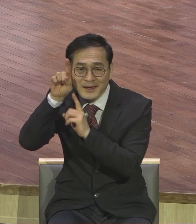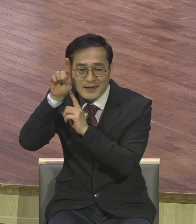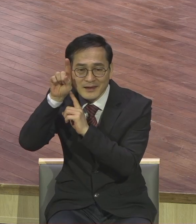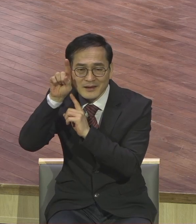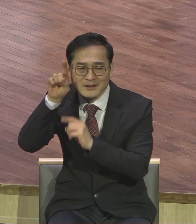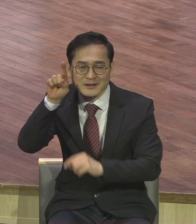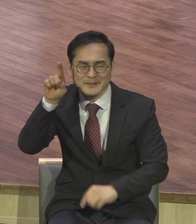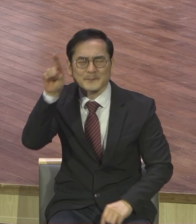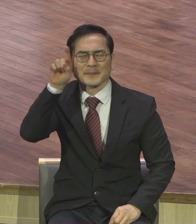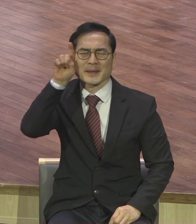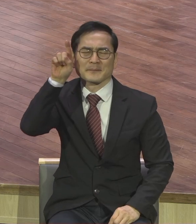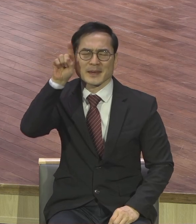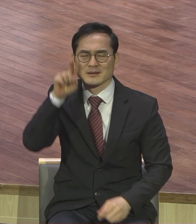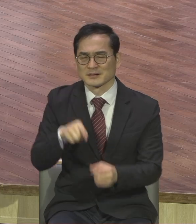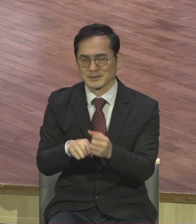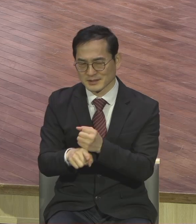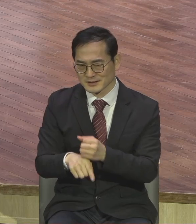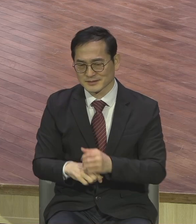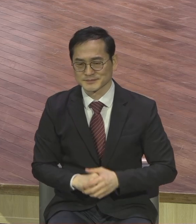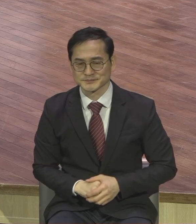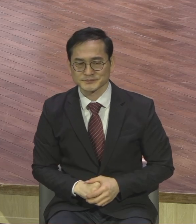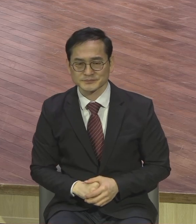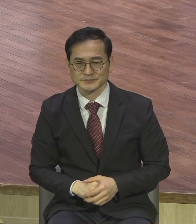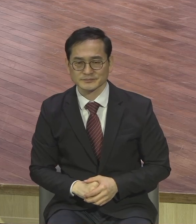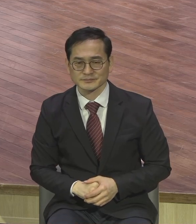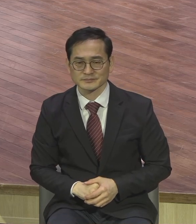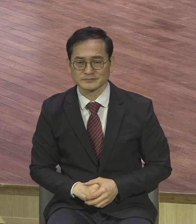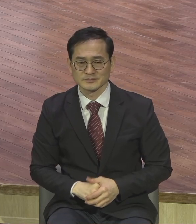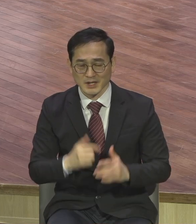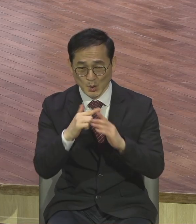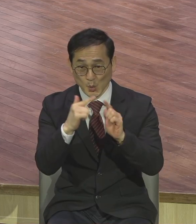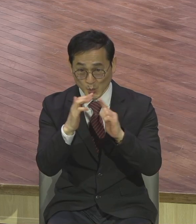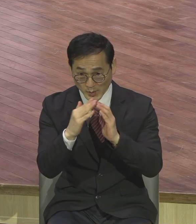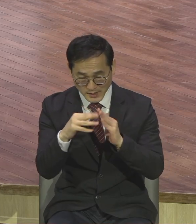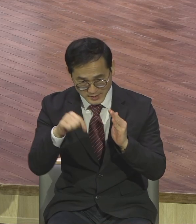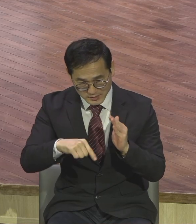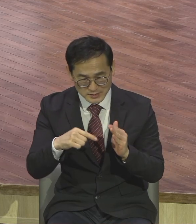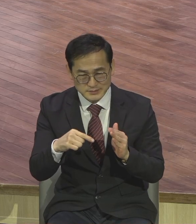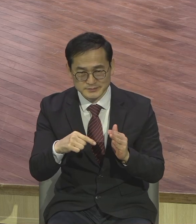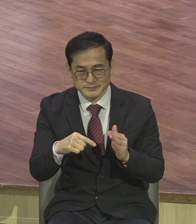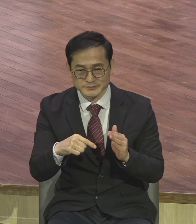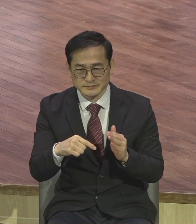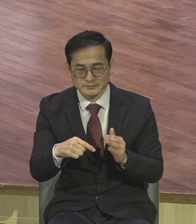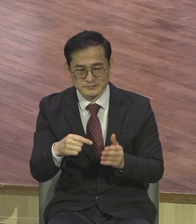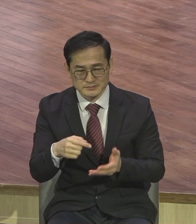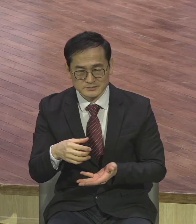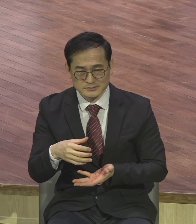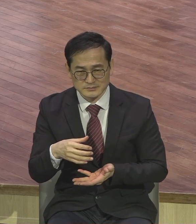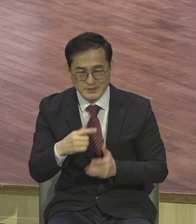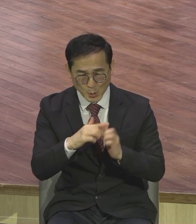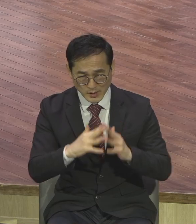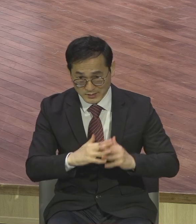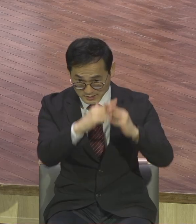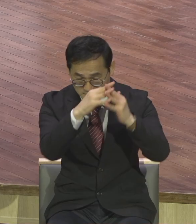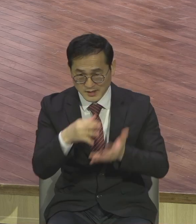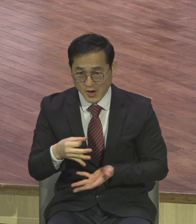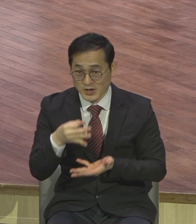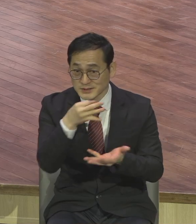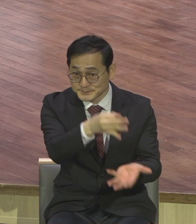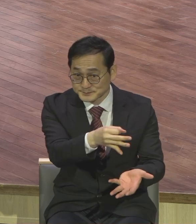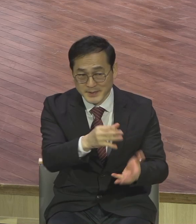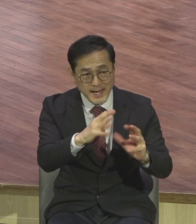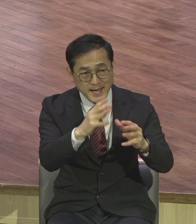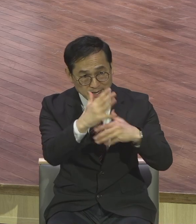맞추라. 본당 헌당도 오직 그리스도를 드러내고 오직 하나님의 나라를